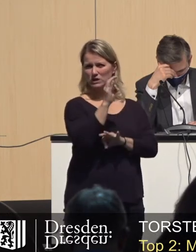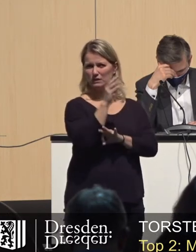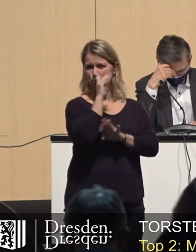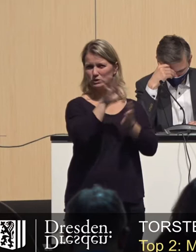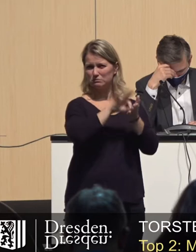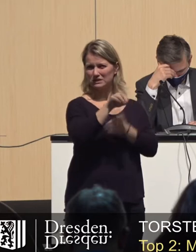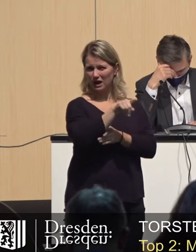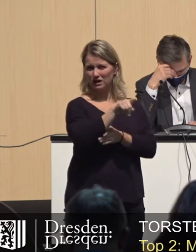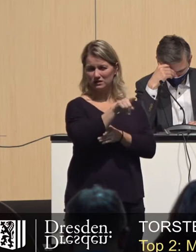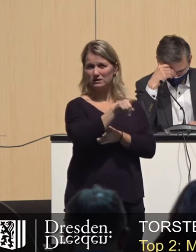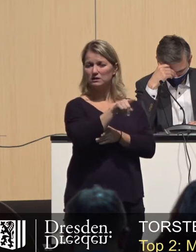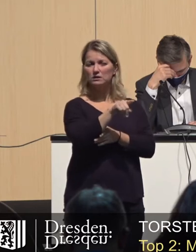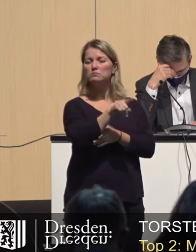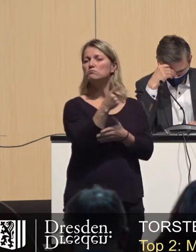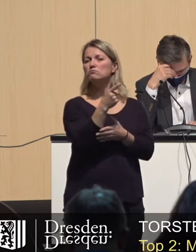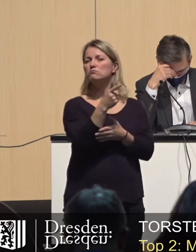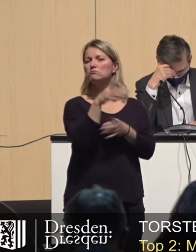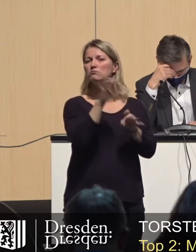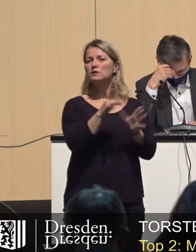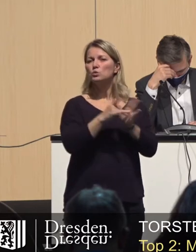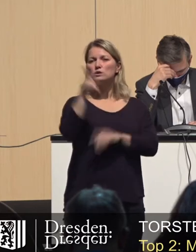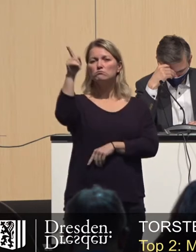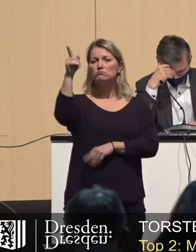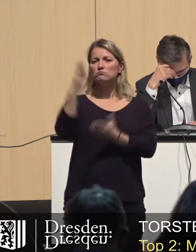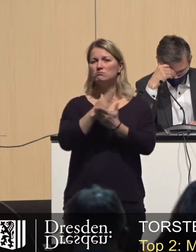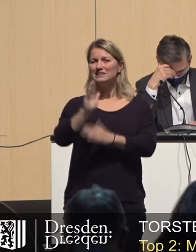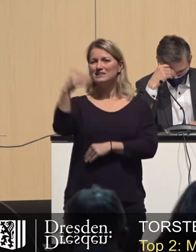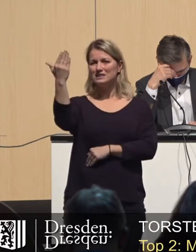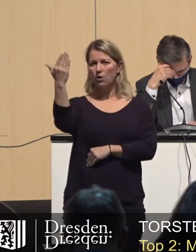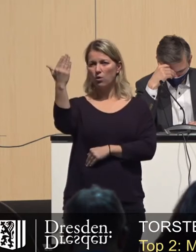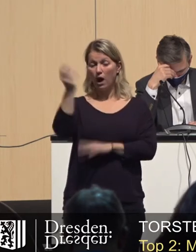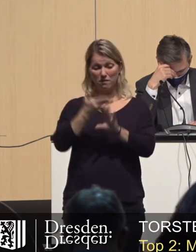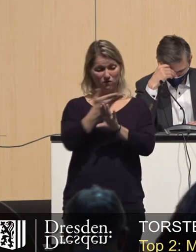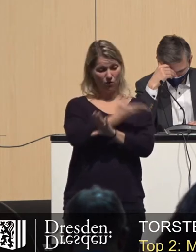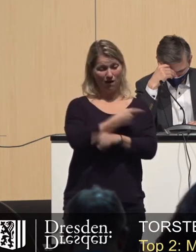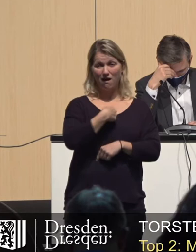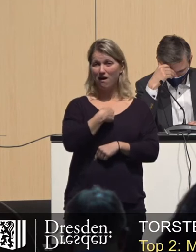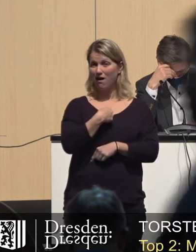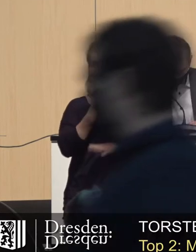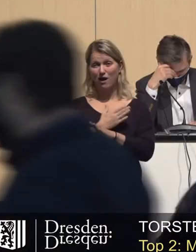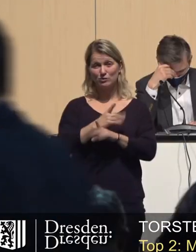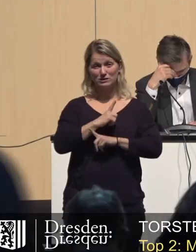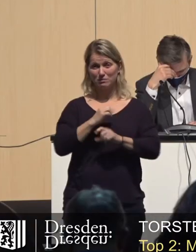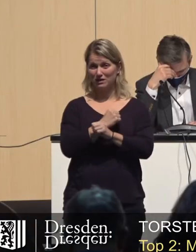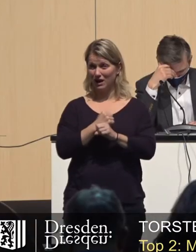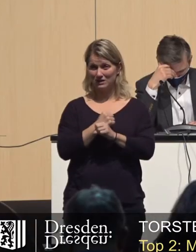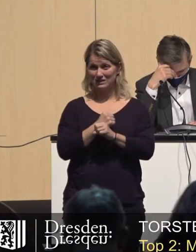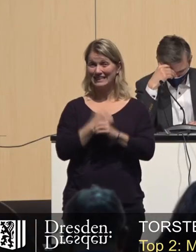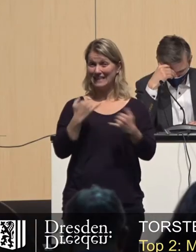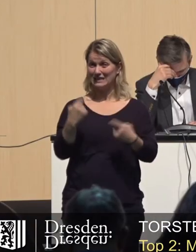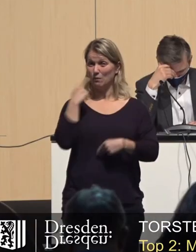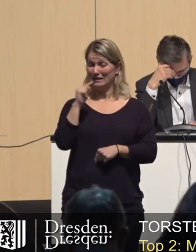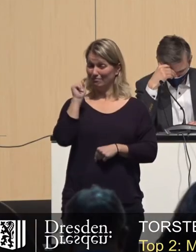des Ausfalls dann für den Vorjahresmonat dann auch wirklich erst wirksam wird. Und das ist, glaube ich, das Problem, in dem wir gerade im